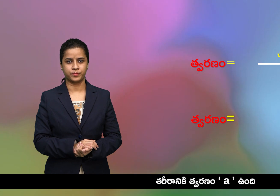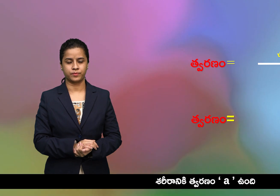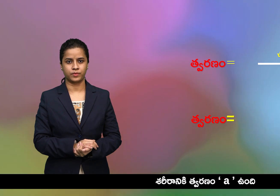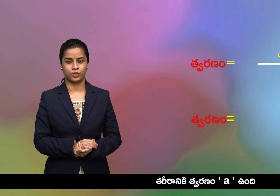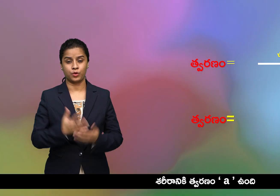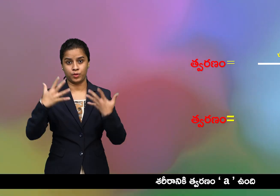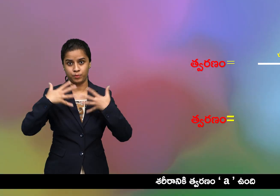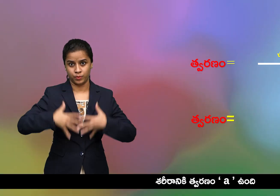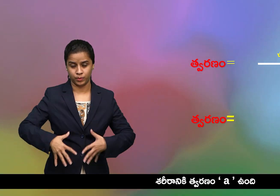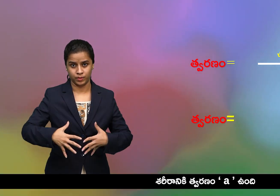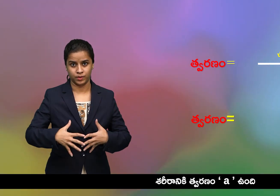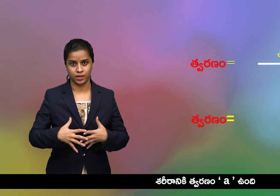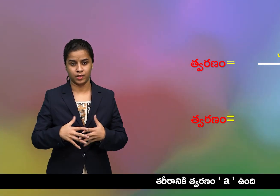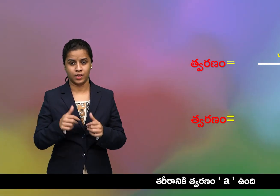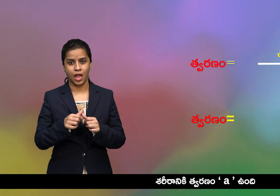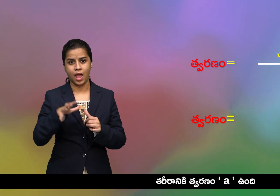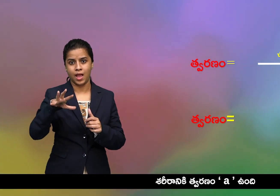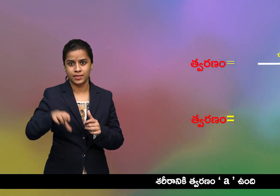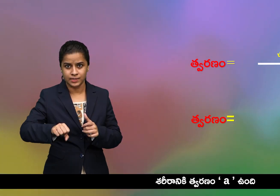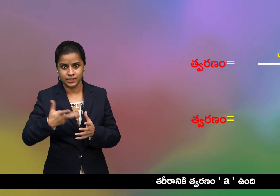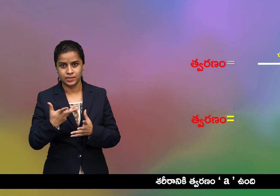శరీరానికి త్వరణం a ఉంది.